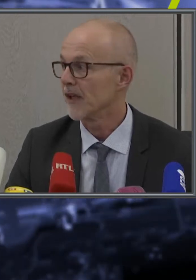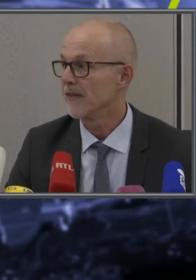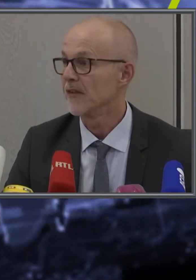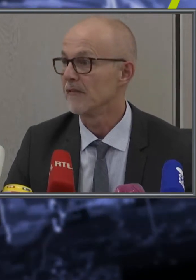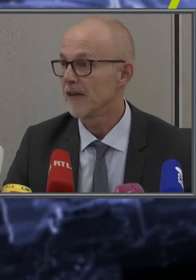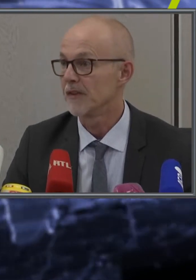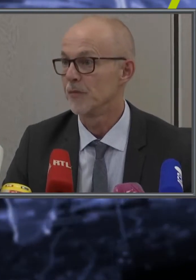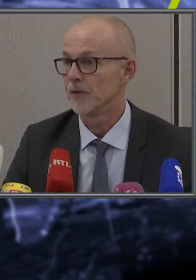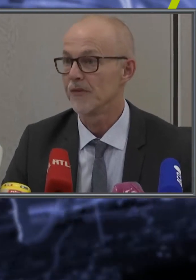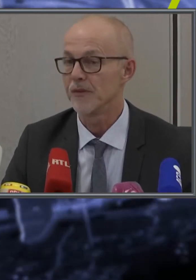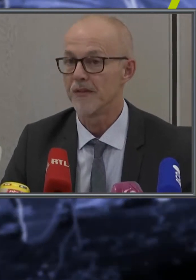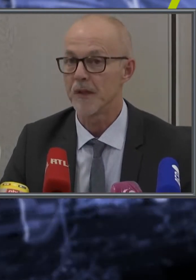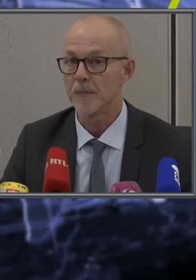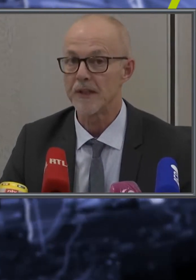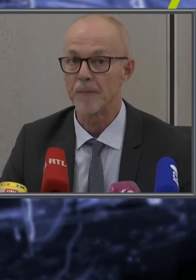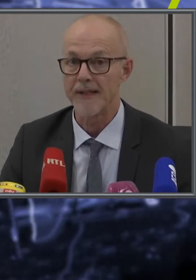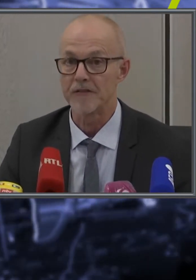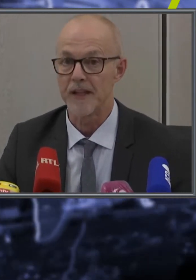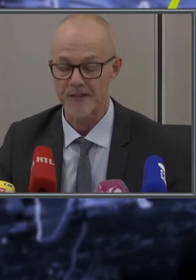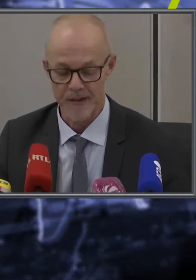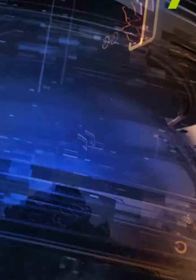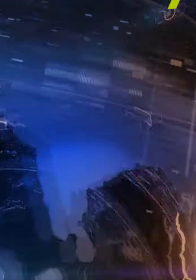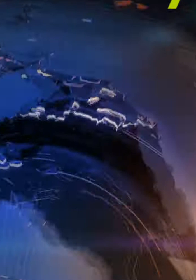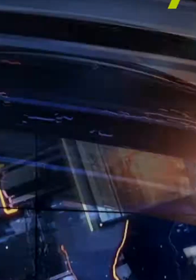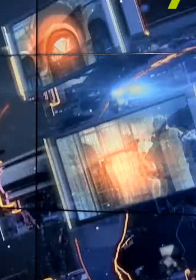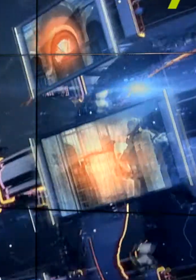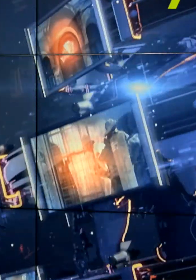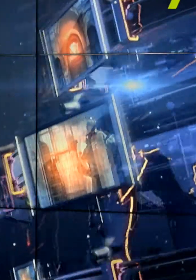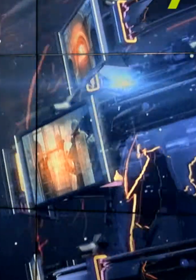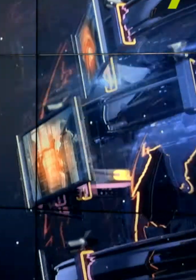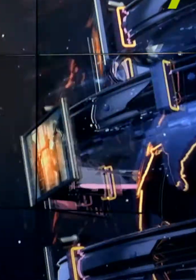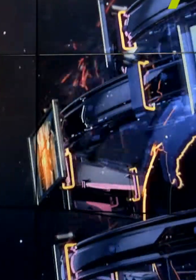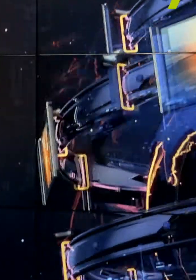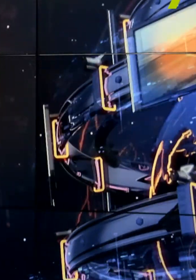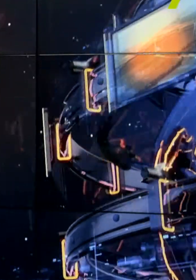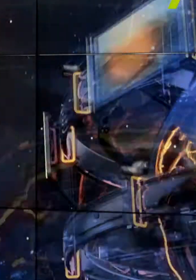Ну, а ми продовжуємо наш ефір темою коронавірусу.